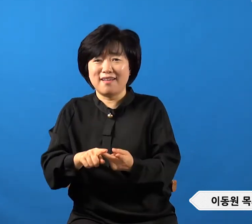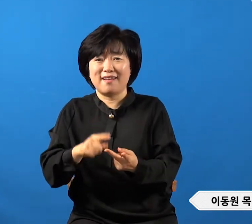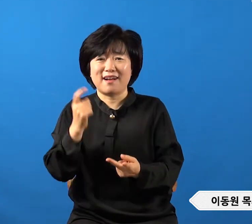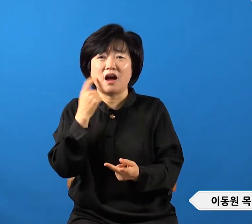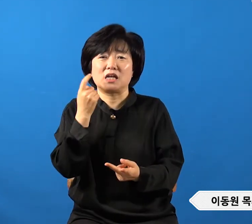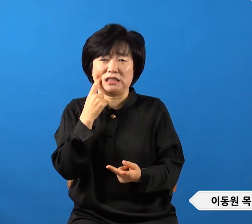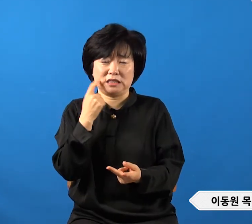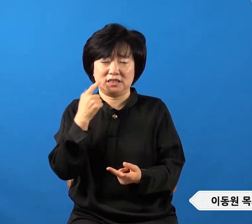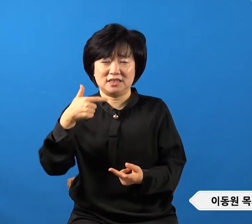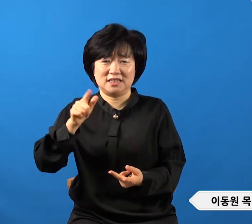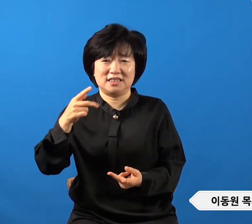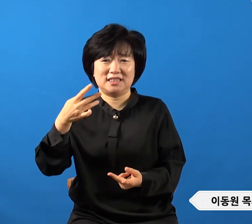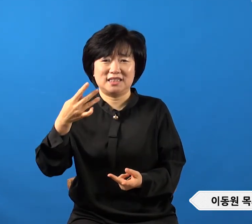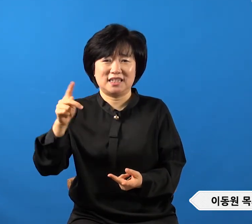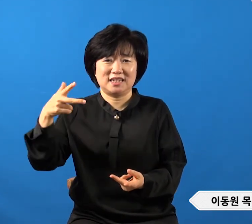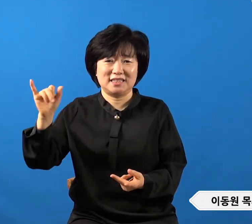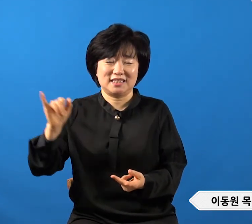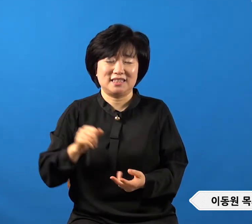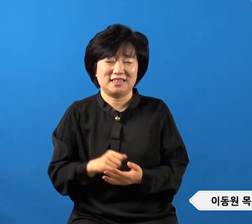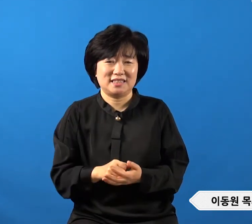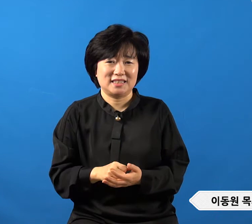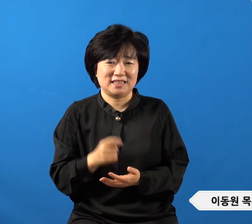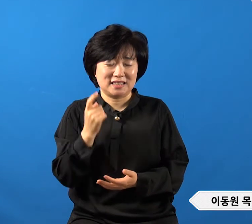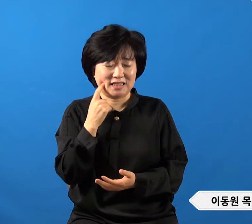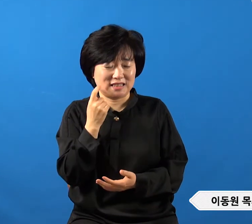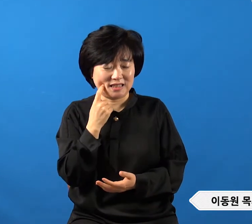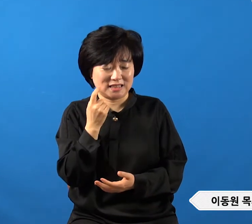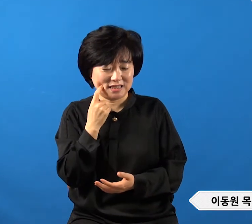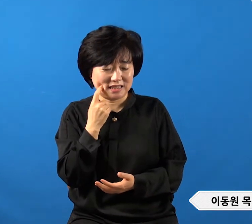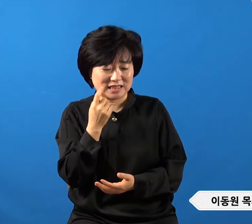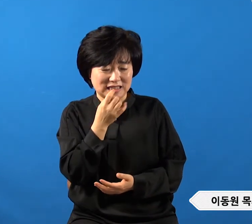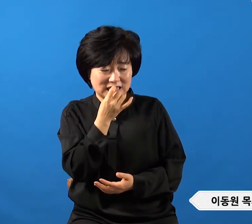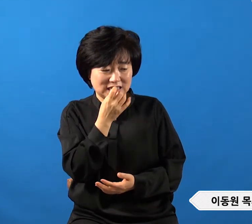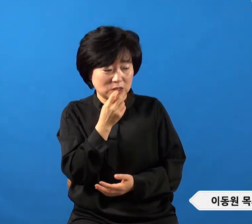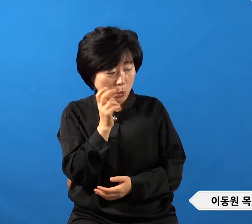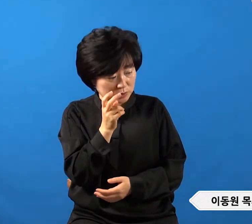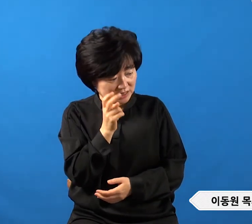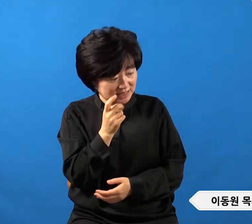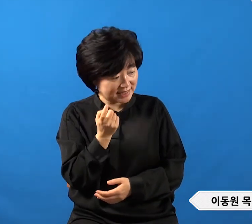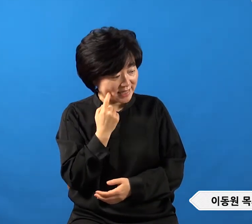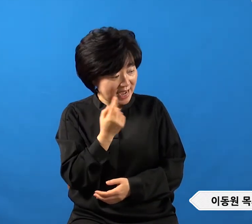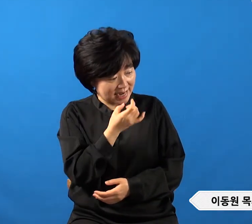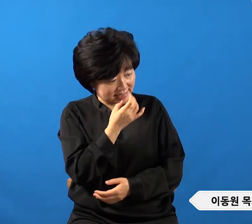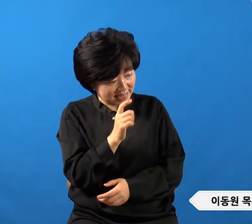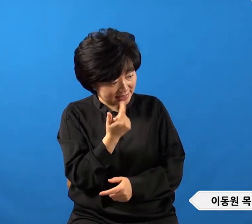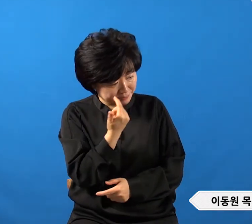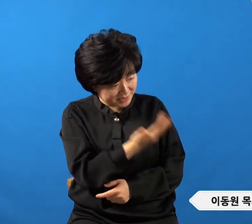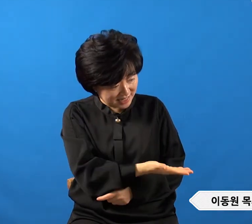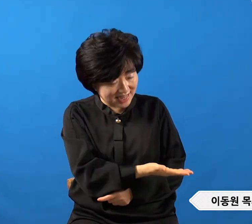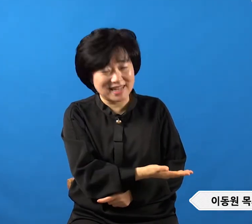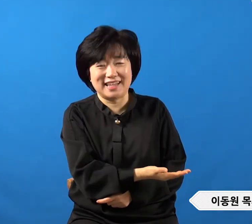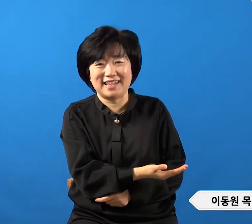가라지죠, 가라지. 한 번 더 옆에 분에게 혹시 가라지는